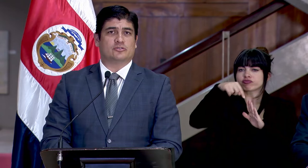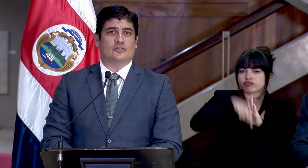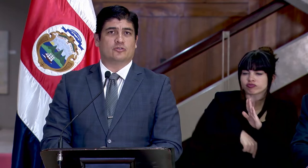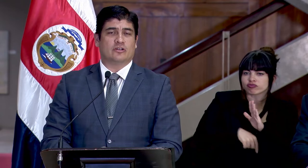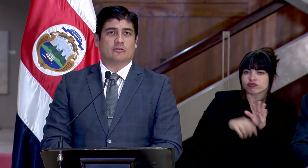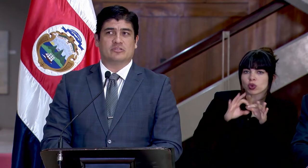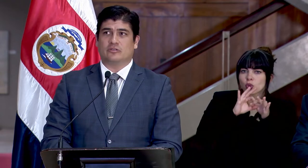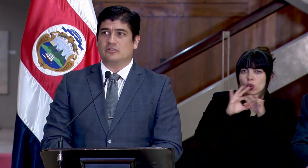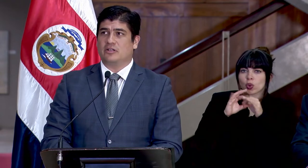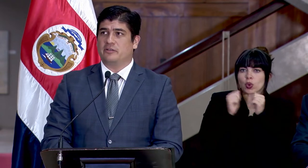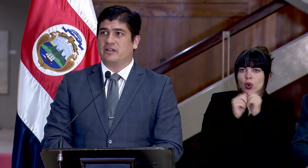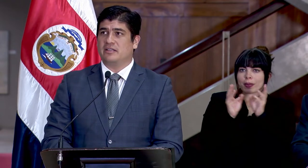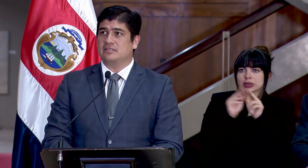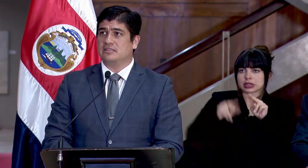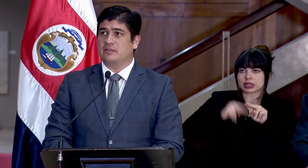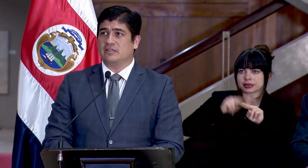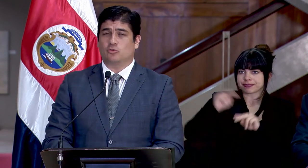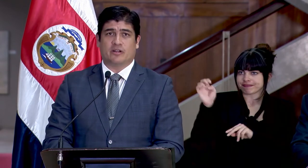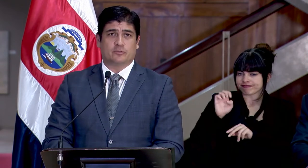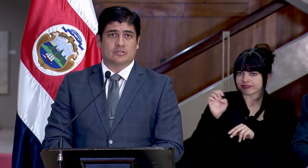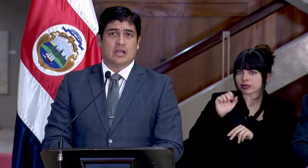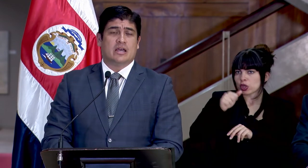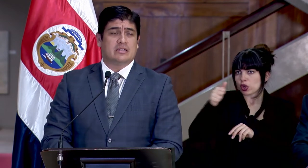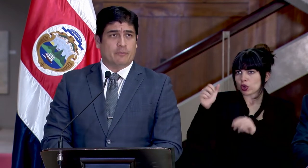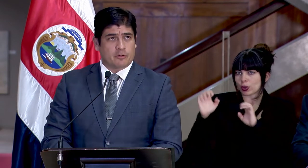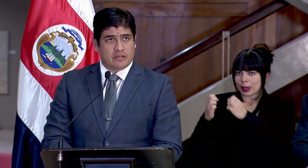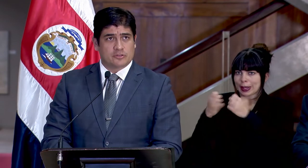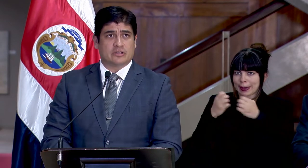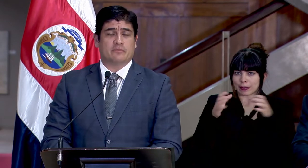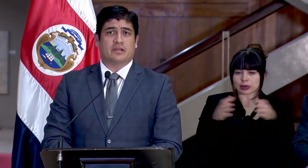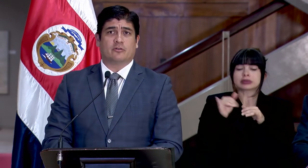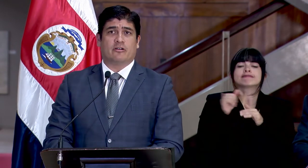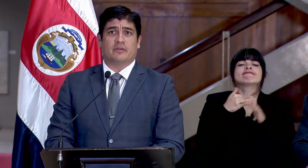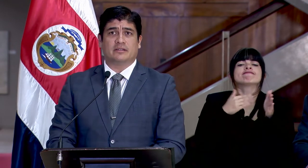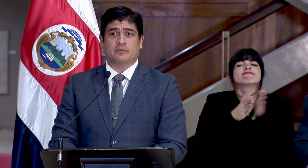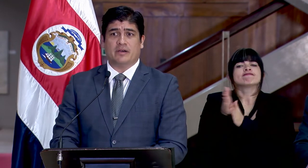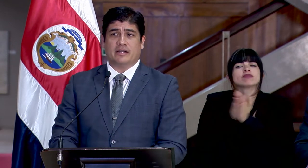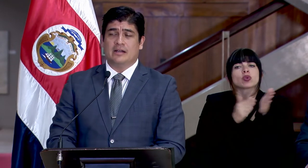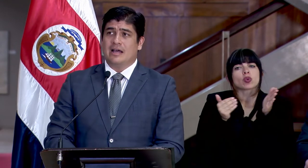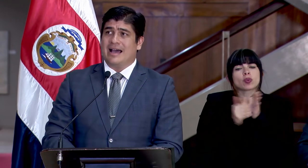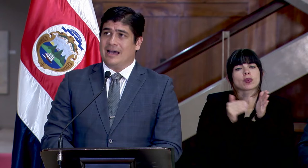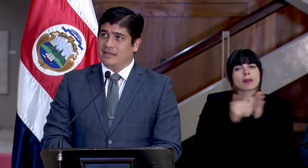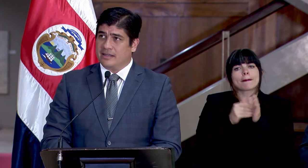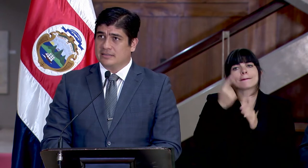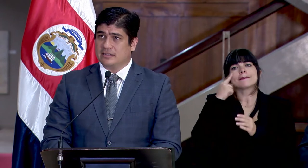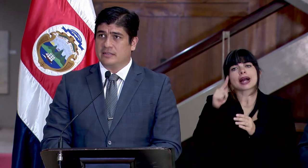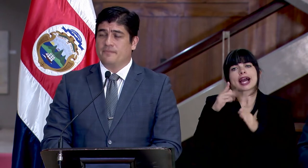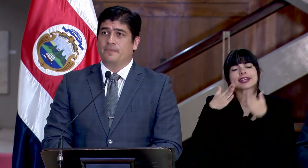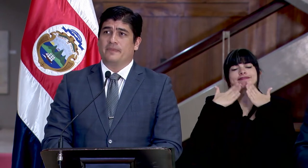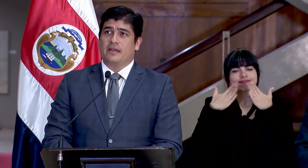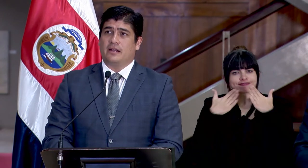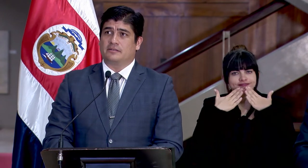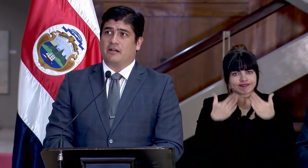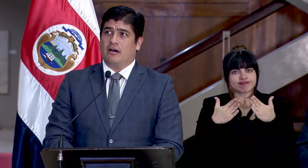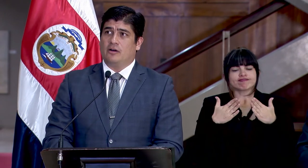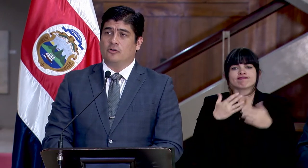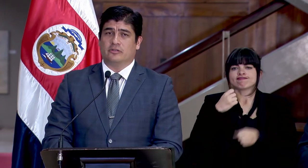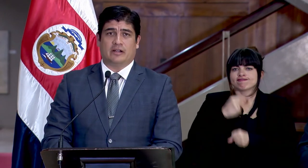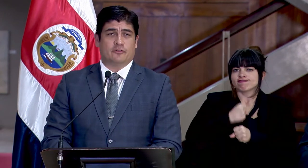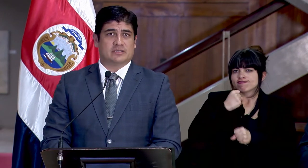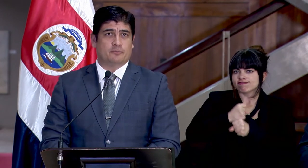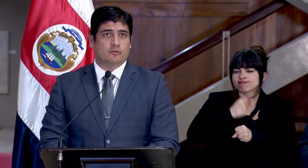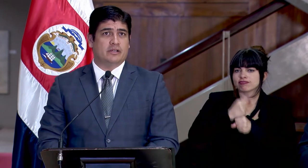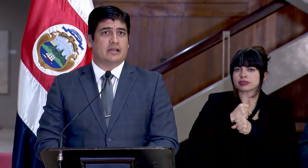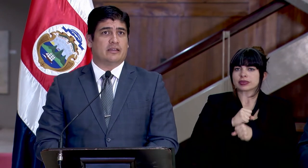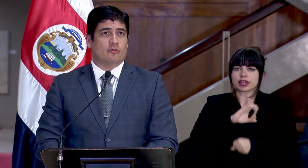la coordinación con la Comisión Nacional de Emergencias y demás cuerpos, y aprovecho también nuevamente para agradecer el trabajo